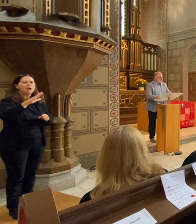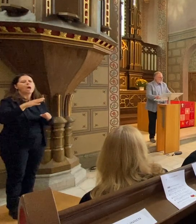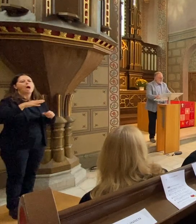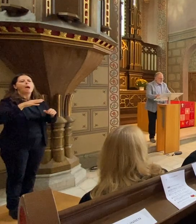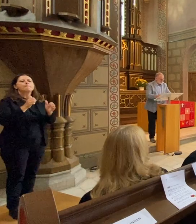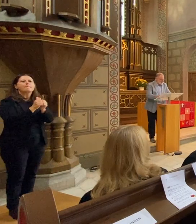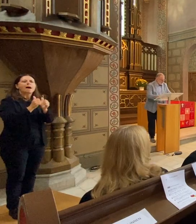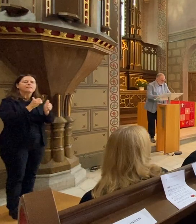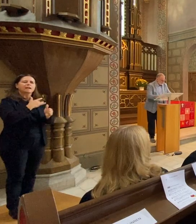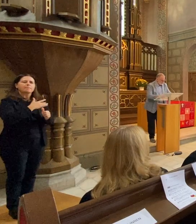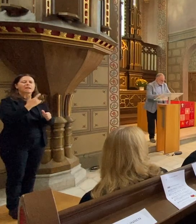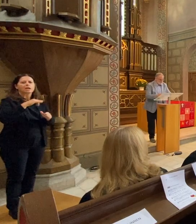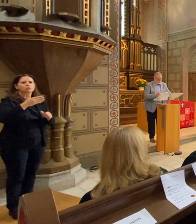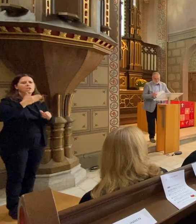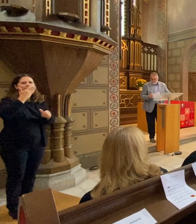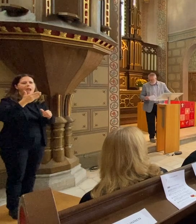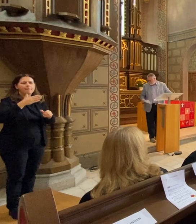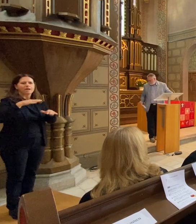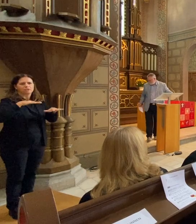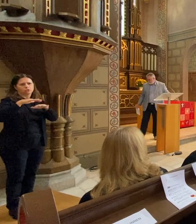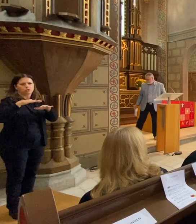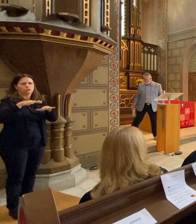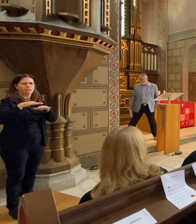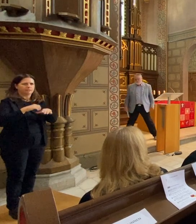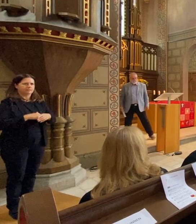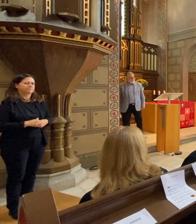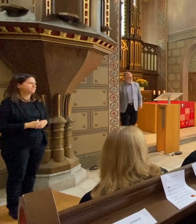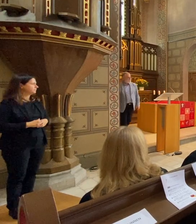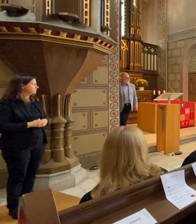Hermannstadt. Bitte um deinen Gruß.